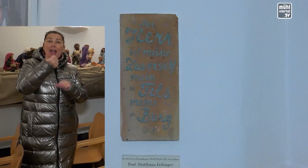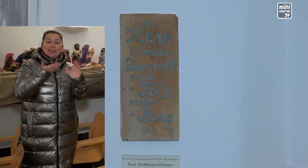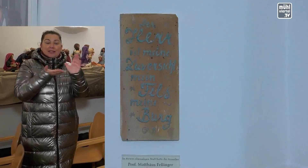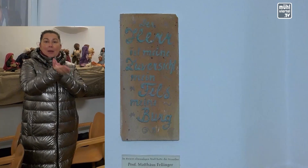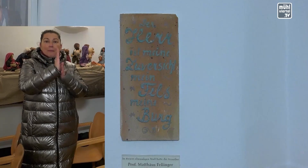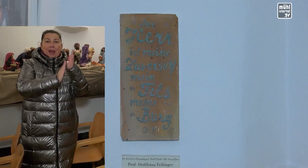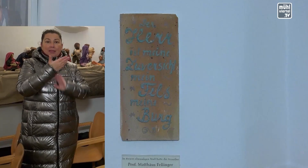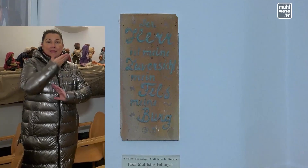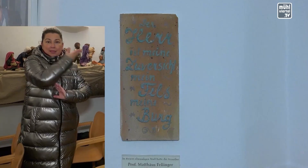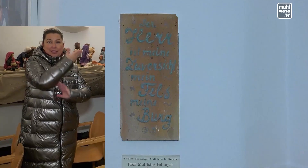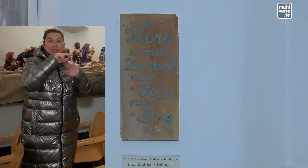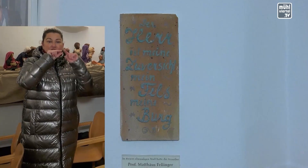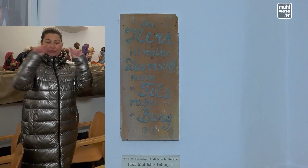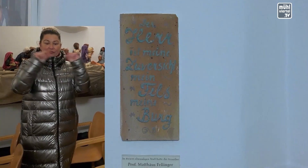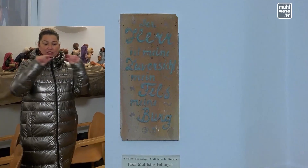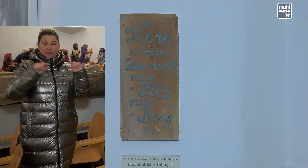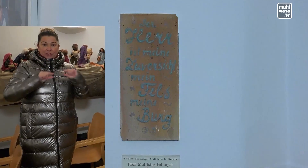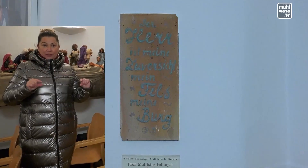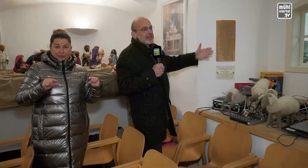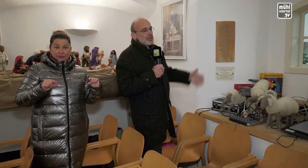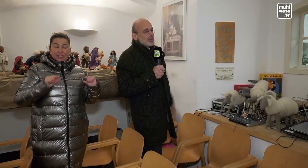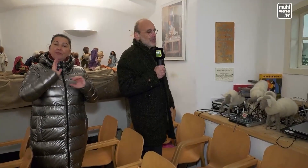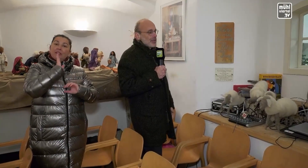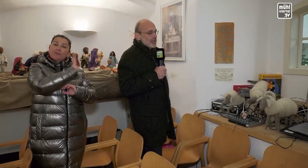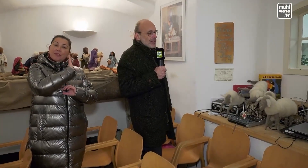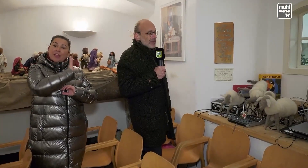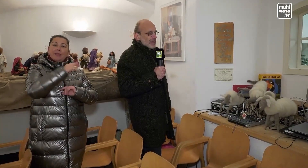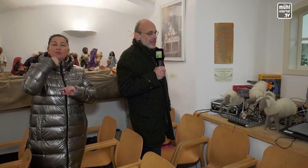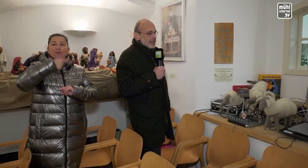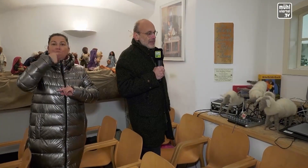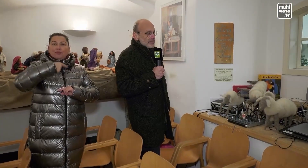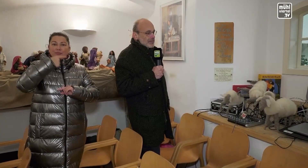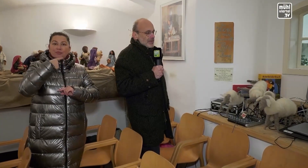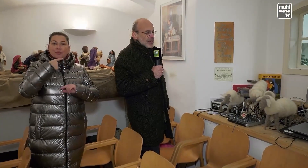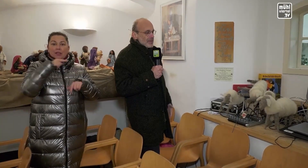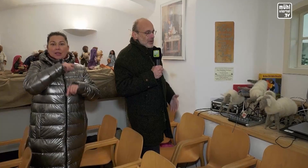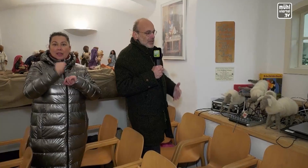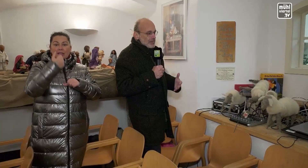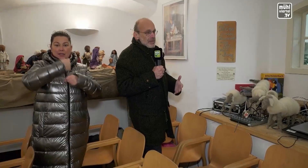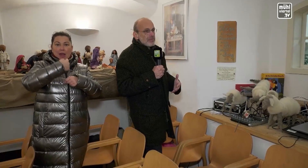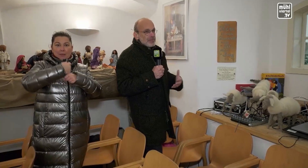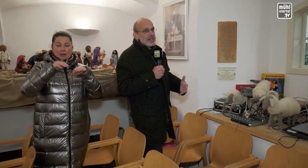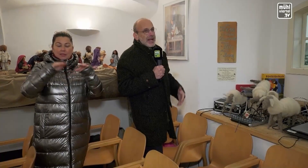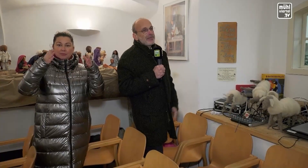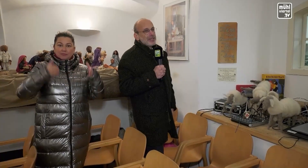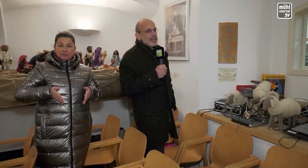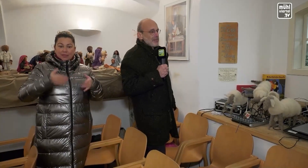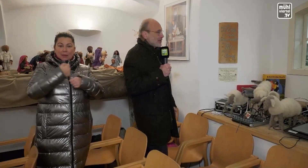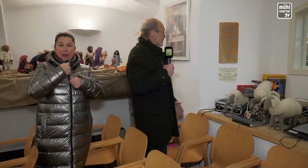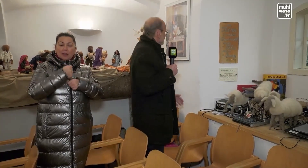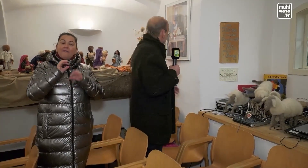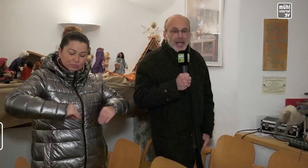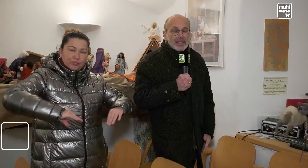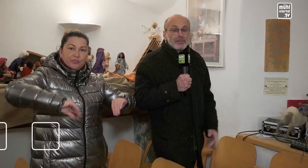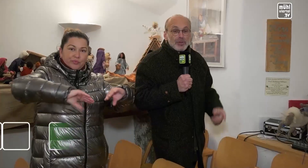mein Fels, meine Burg. Das war so sein Leitspruch, der ihm auch im Leben viel Kraft gegeben